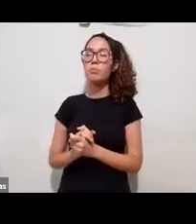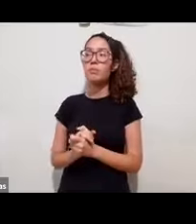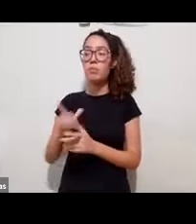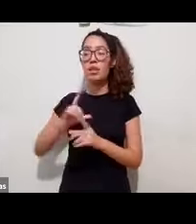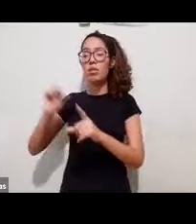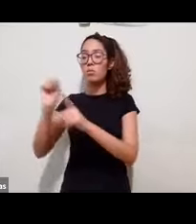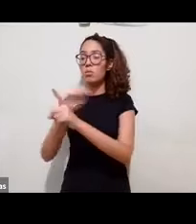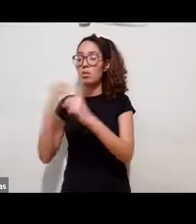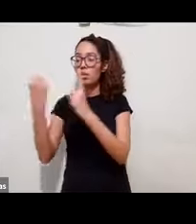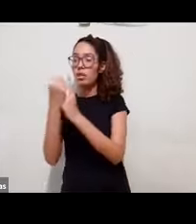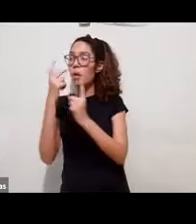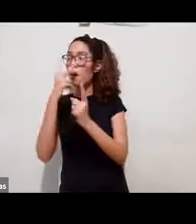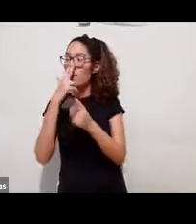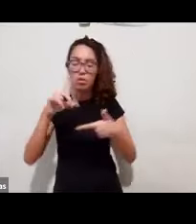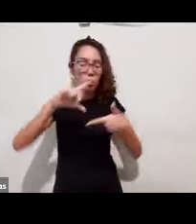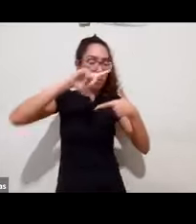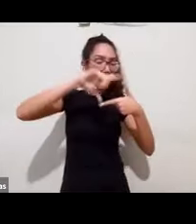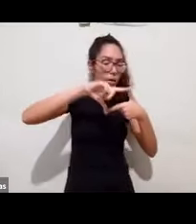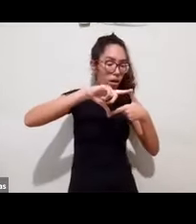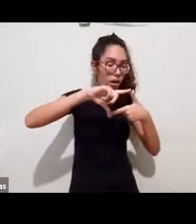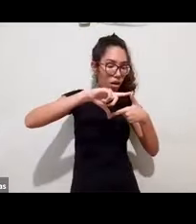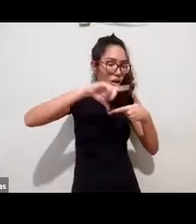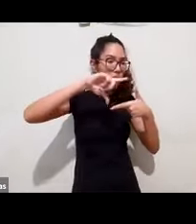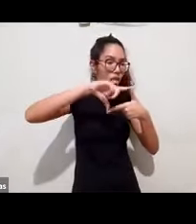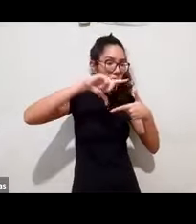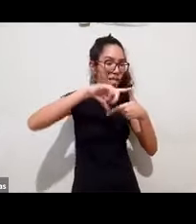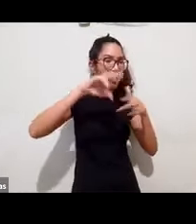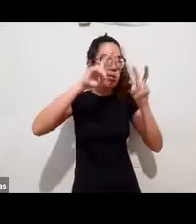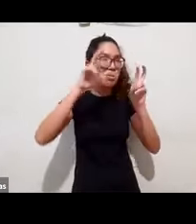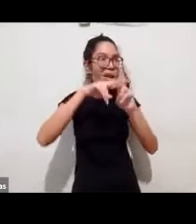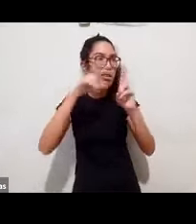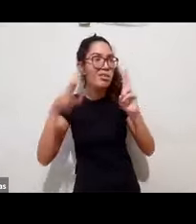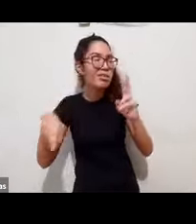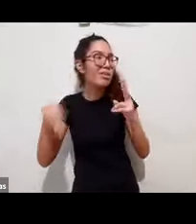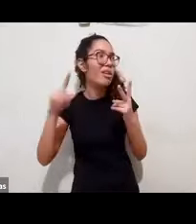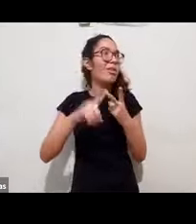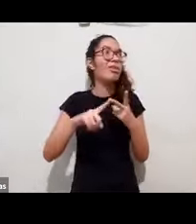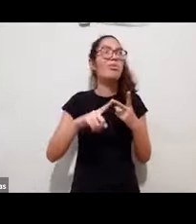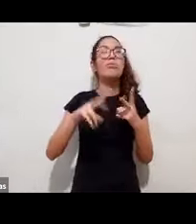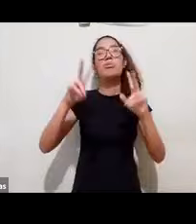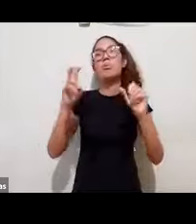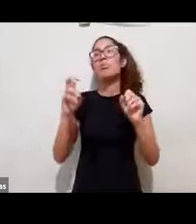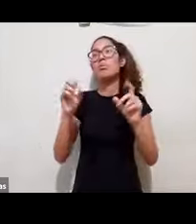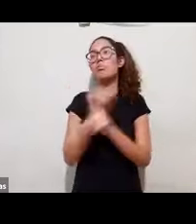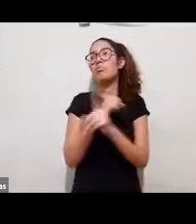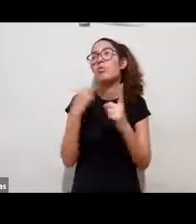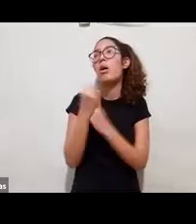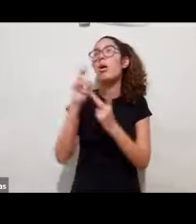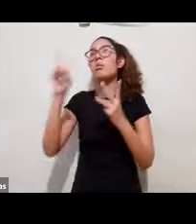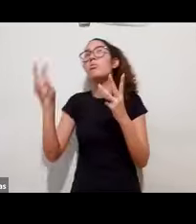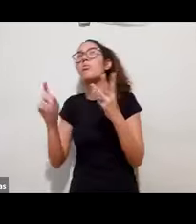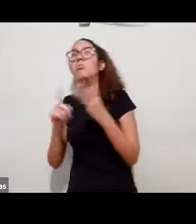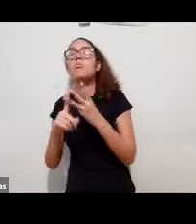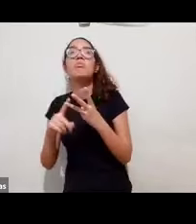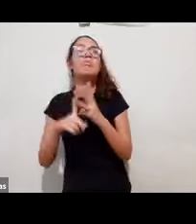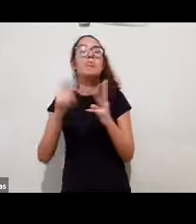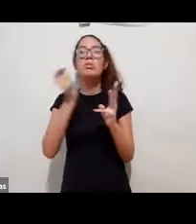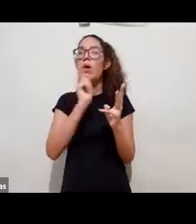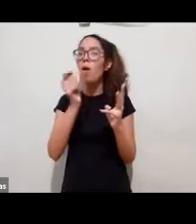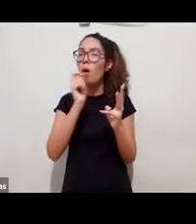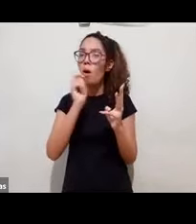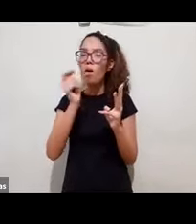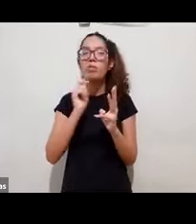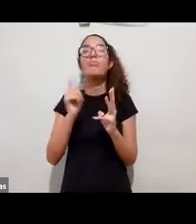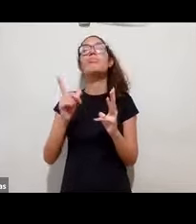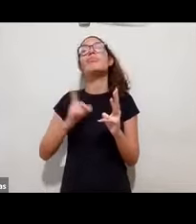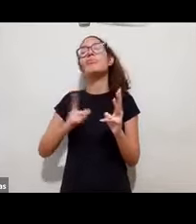pensa de forma manicomial, que ainda pensa de forma moralista em relação às drogas. Né? Então, muito trabalho pela